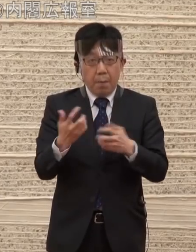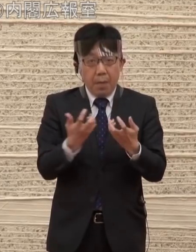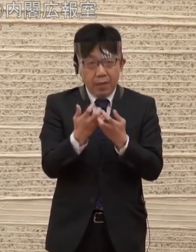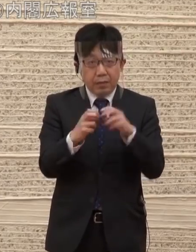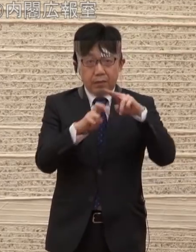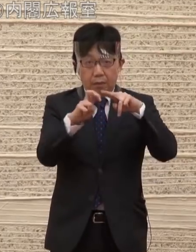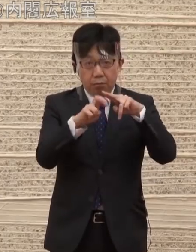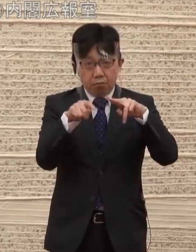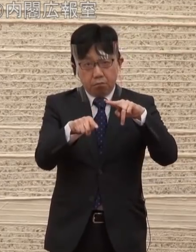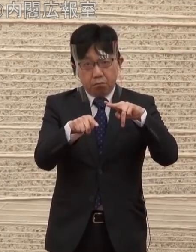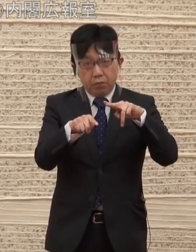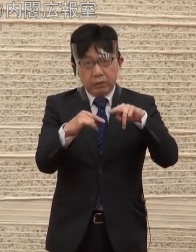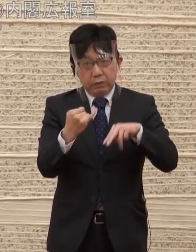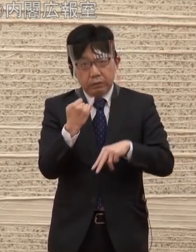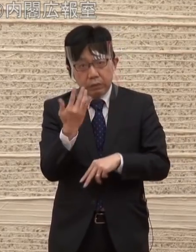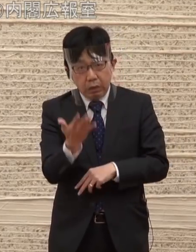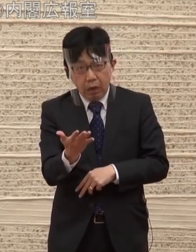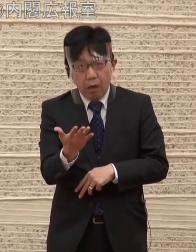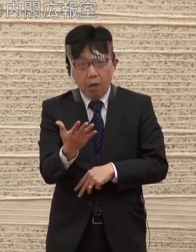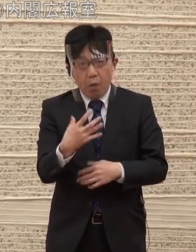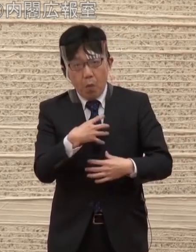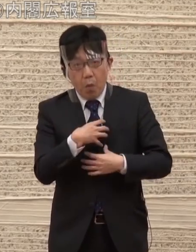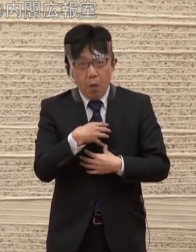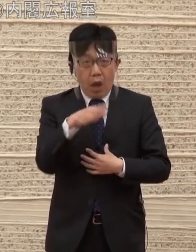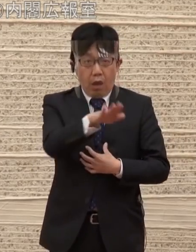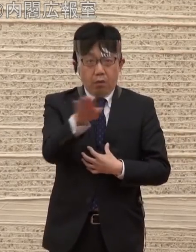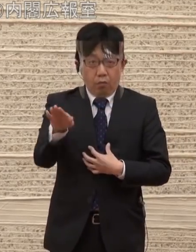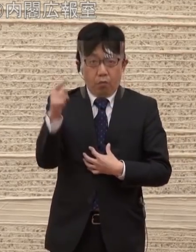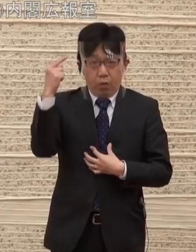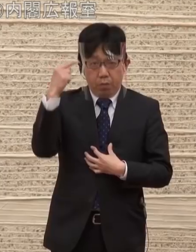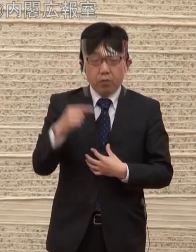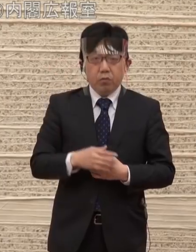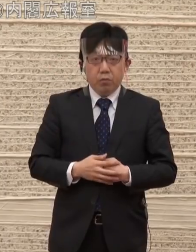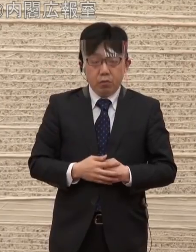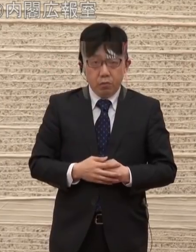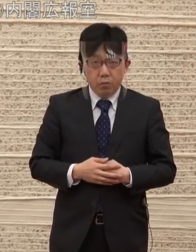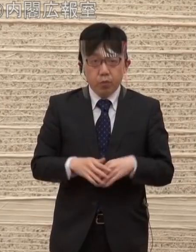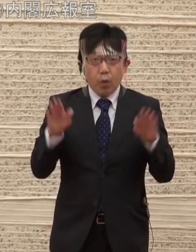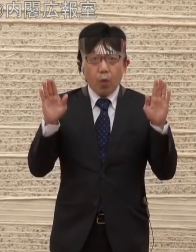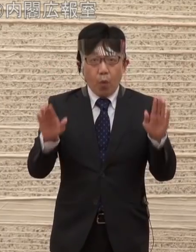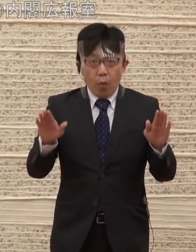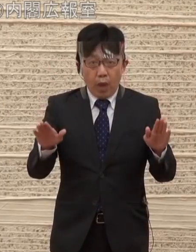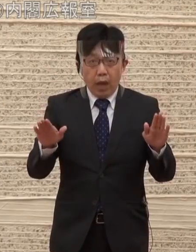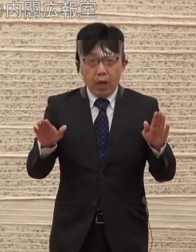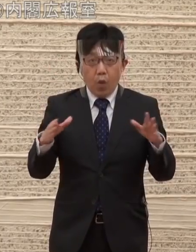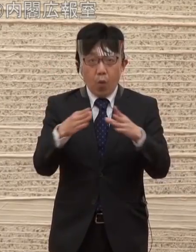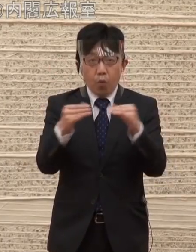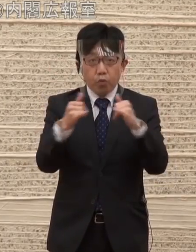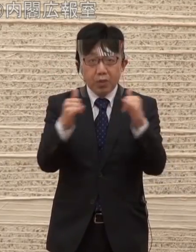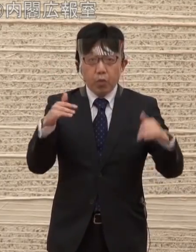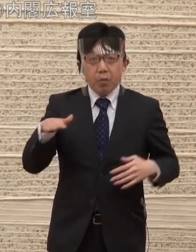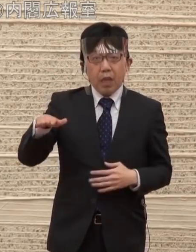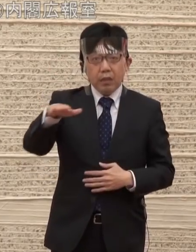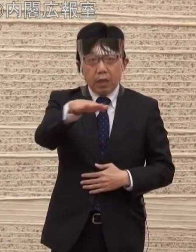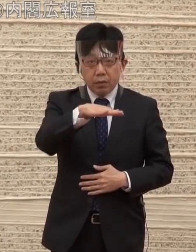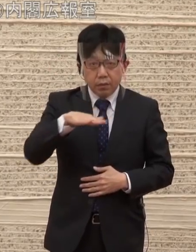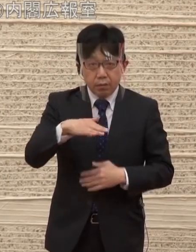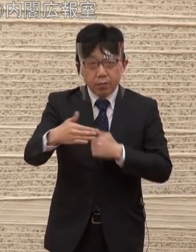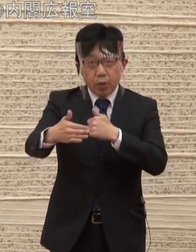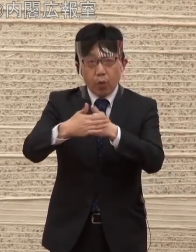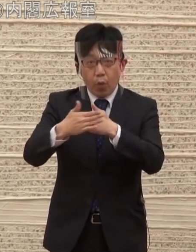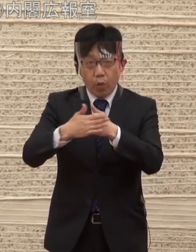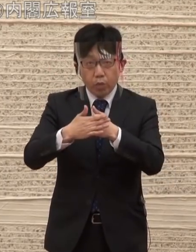かということを考えられたんだろうと思いますその中で今回各皆様に大変なご協力をいただきまし